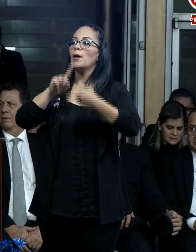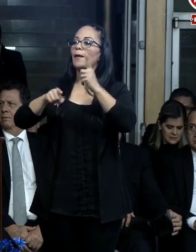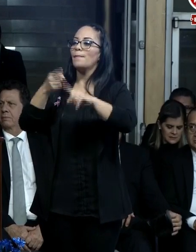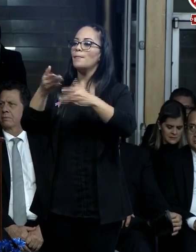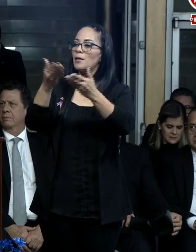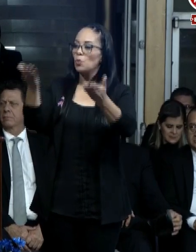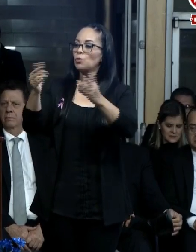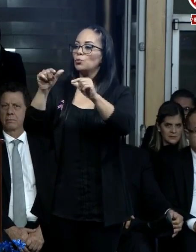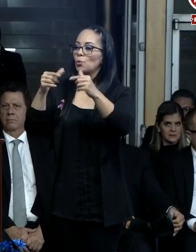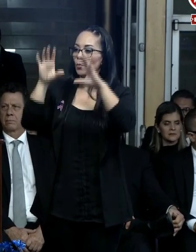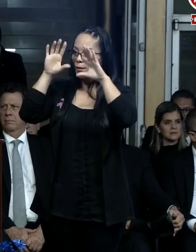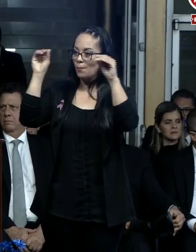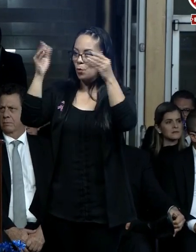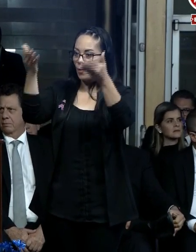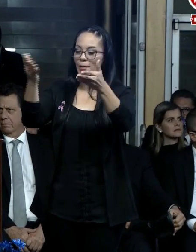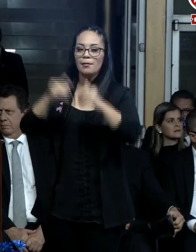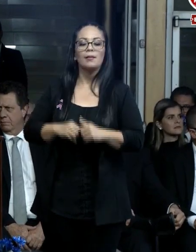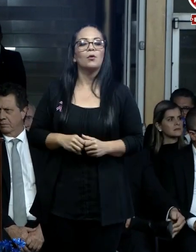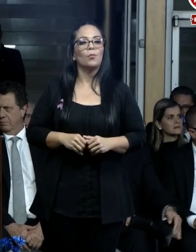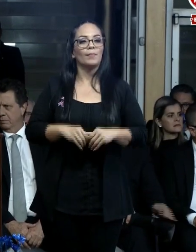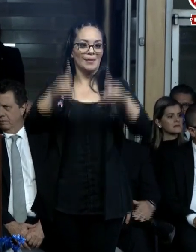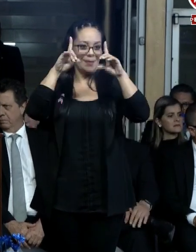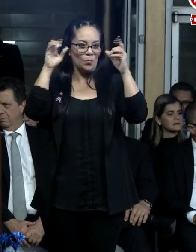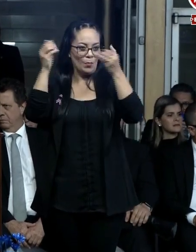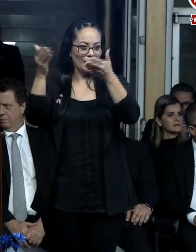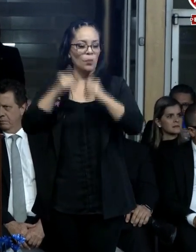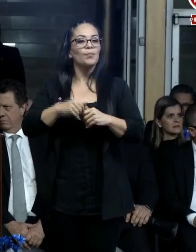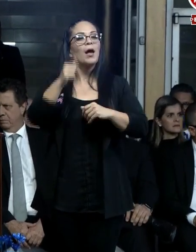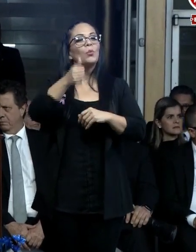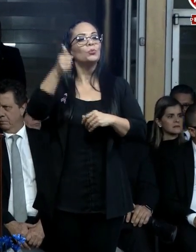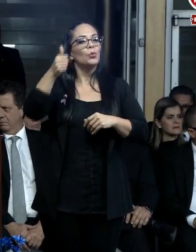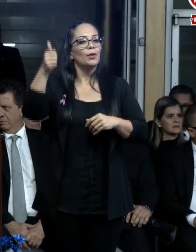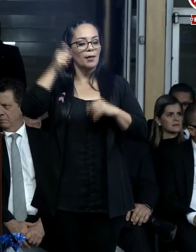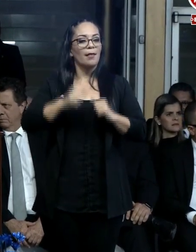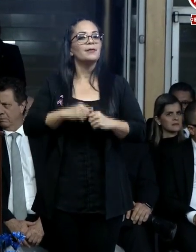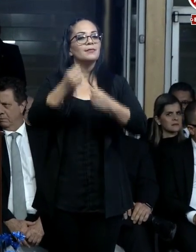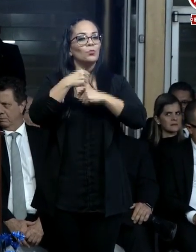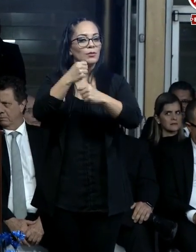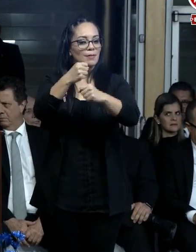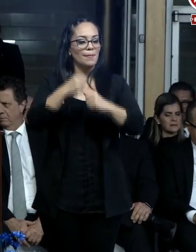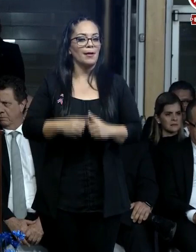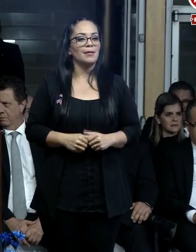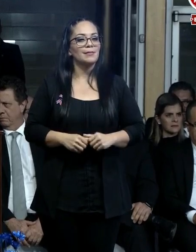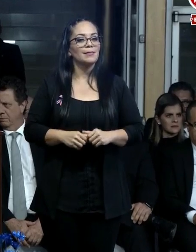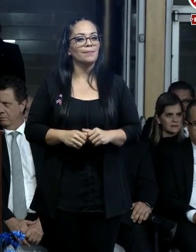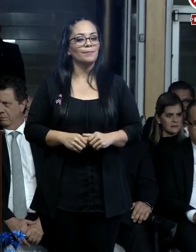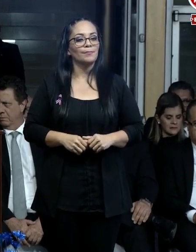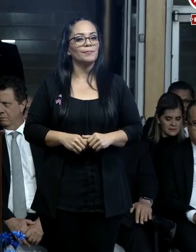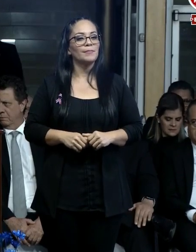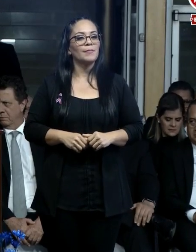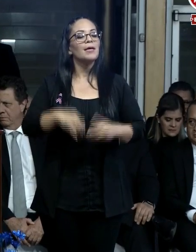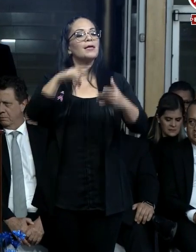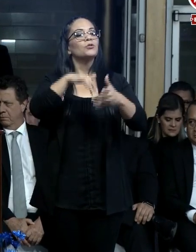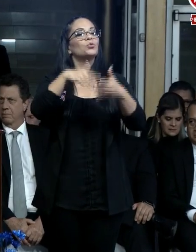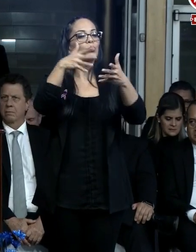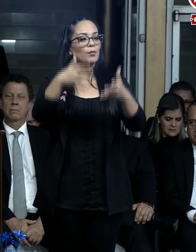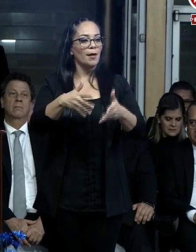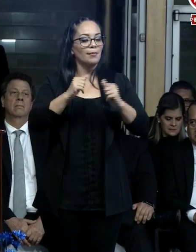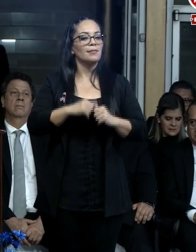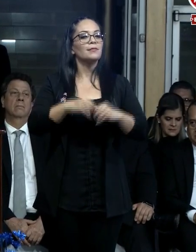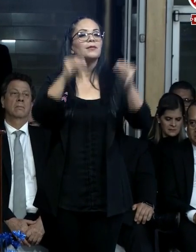del cuerpo diplomático, a las autoridades municipales, a los estudiantes